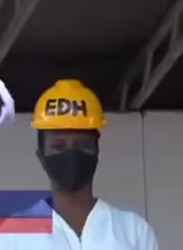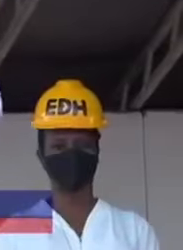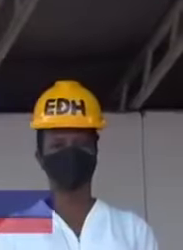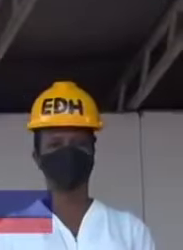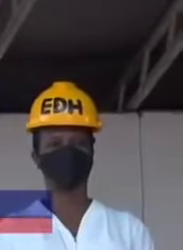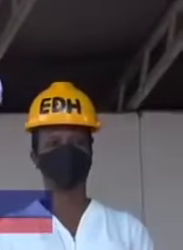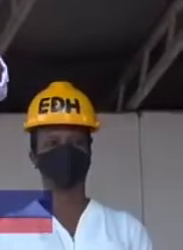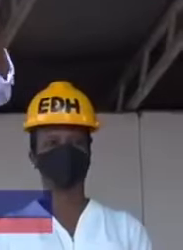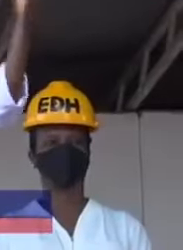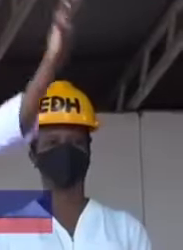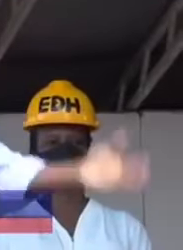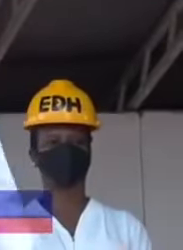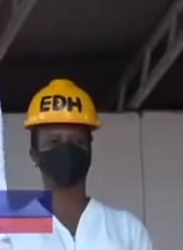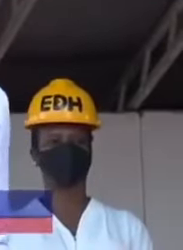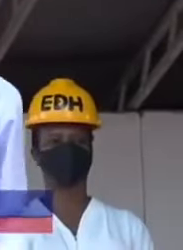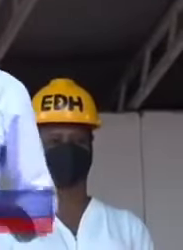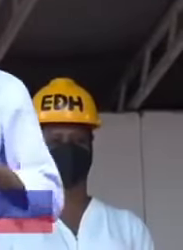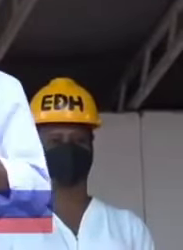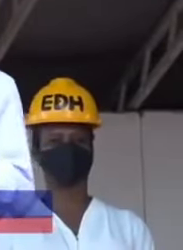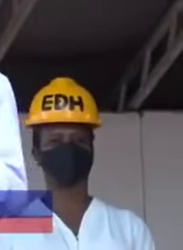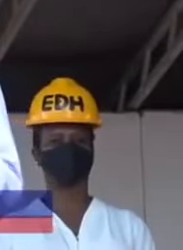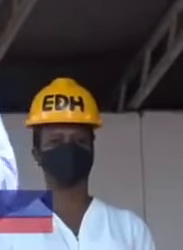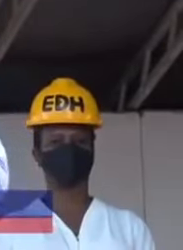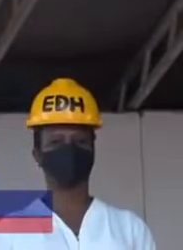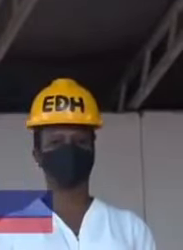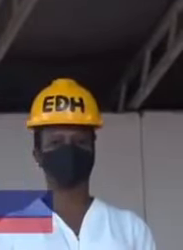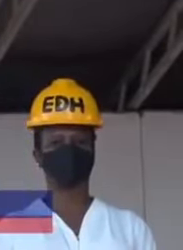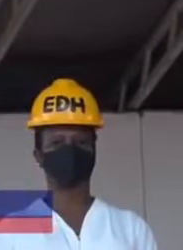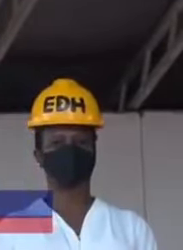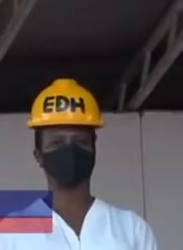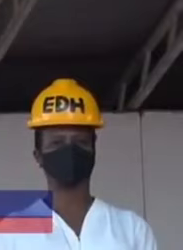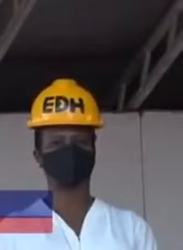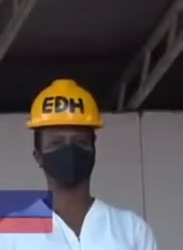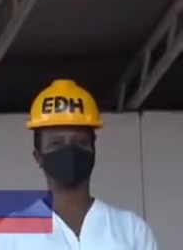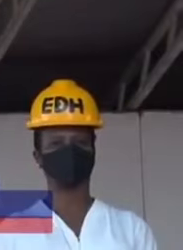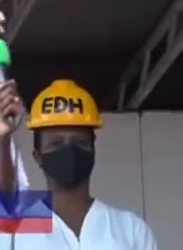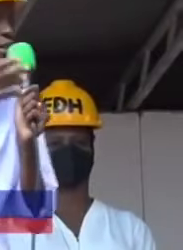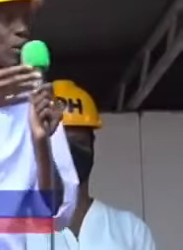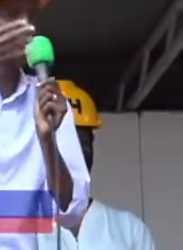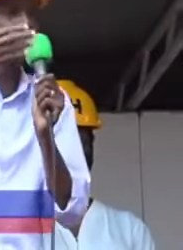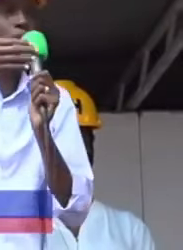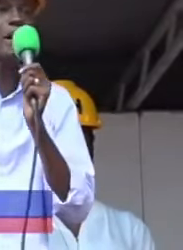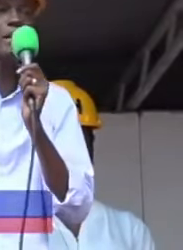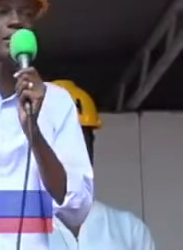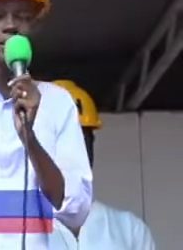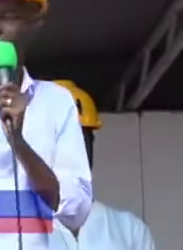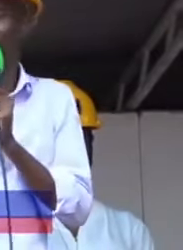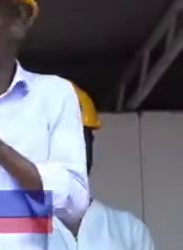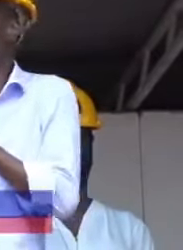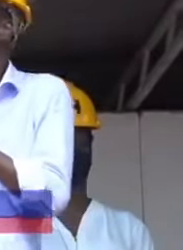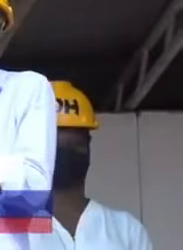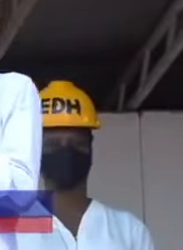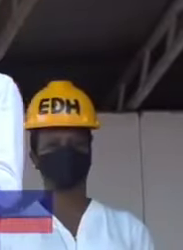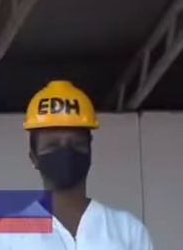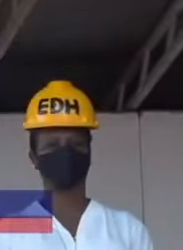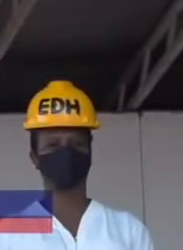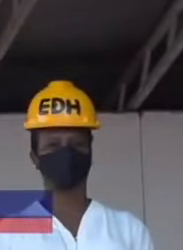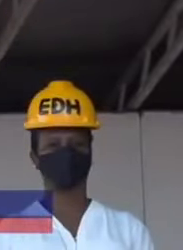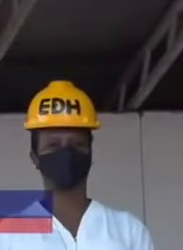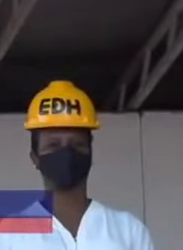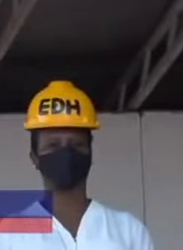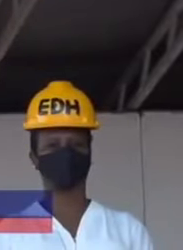avons un engagement pour construire un barrage d'irrigation. Nous avons un engagement pour construire une route. C'est pour ça que je profite de l'occasion ce matin pour tout